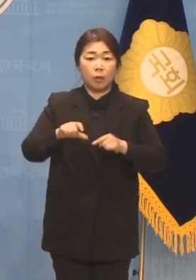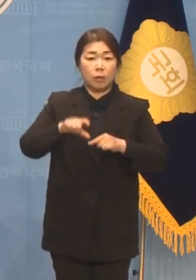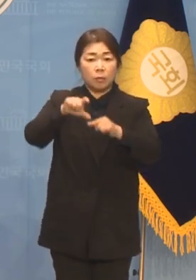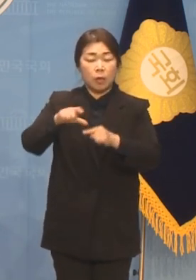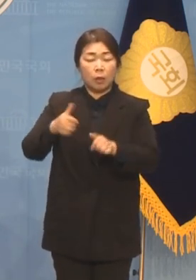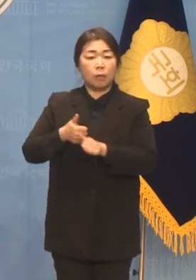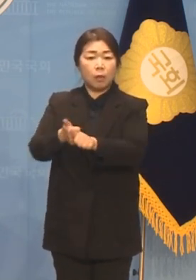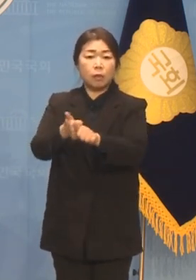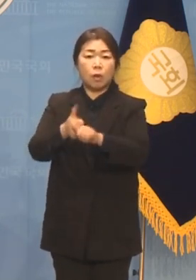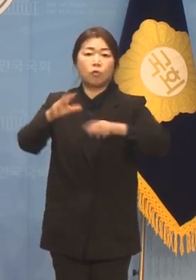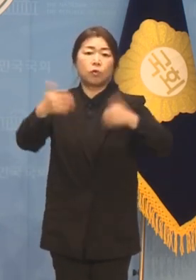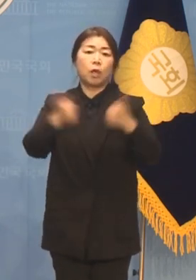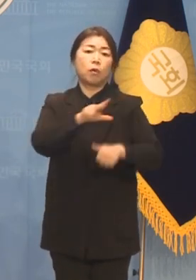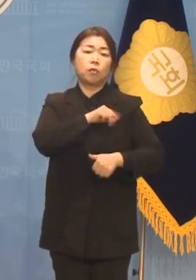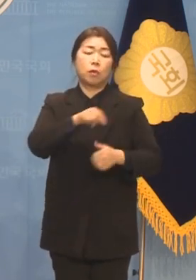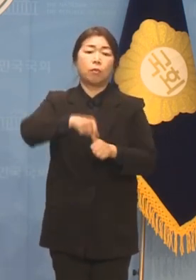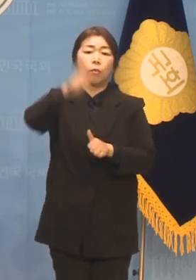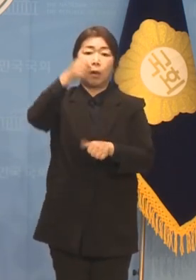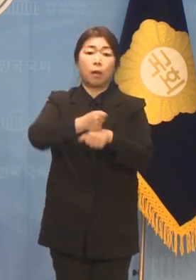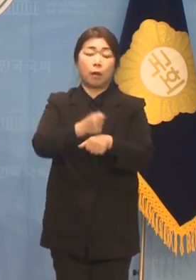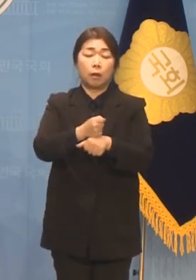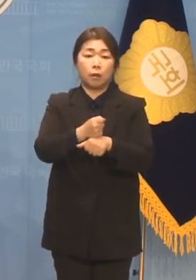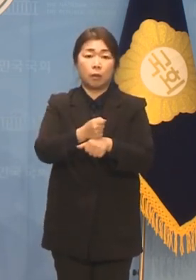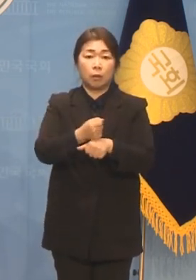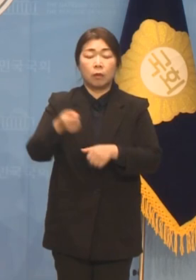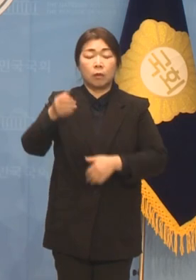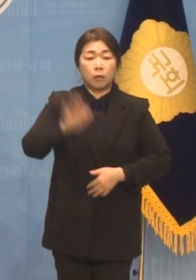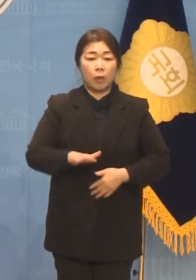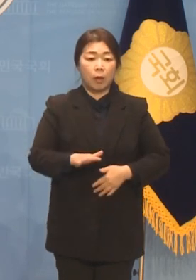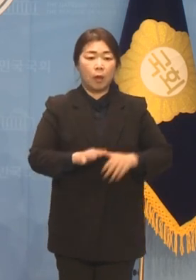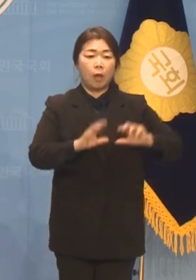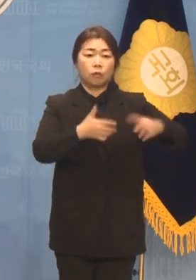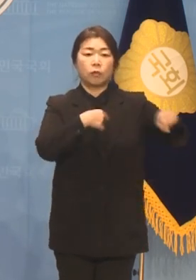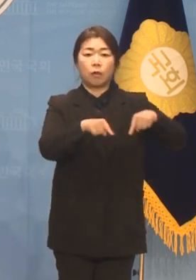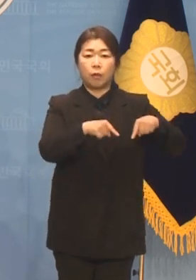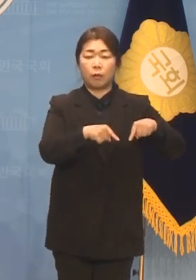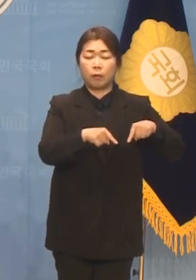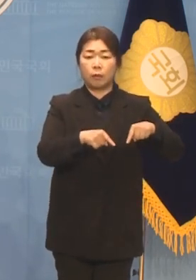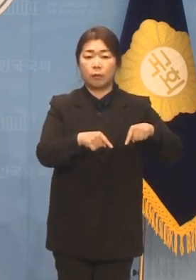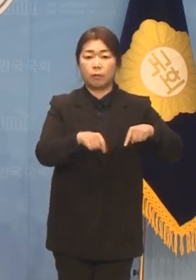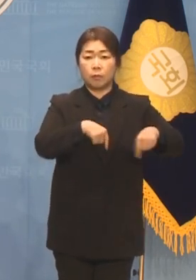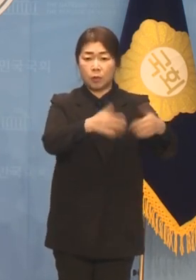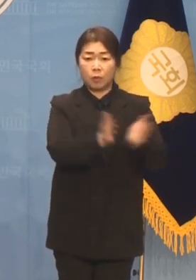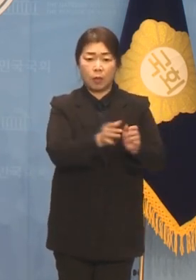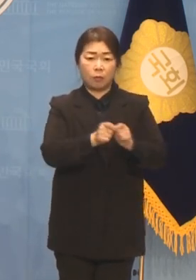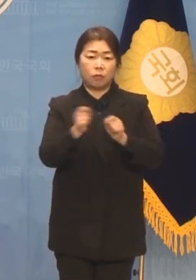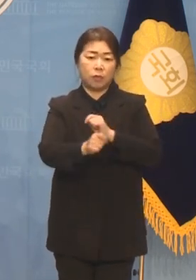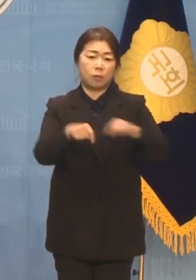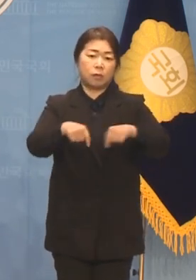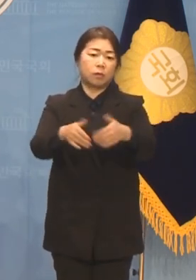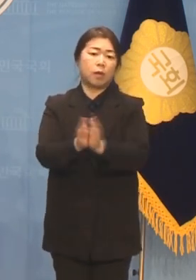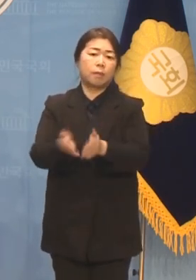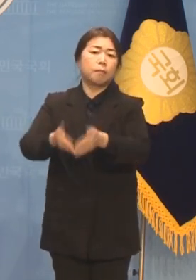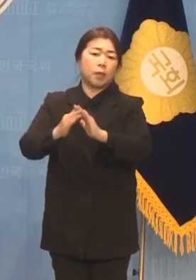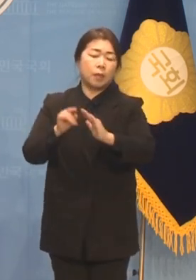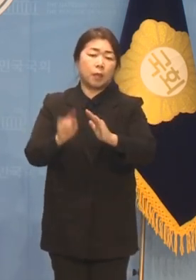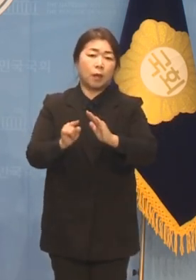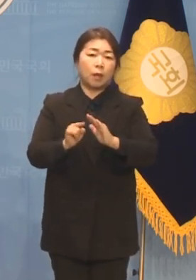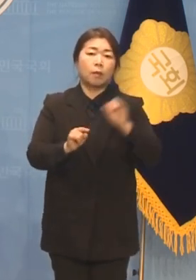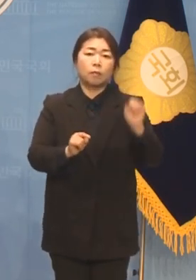정당, 위성정당 만들기에 앞장서고도 국민들께 외면받은 정당이 바로